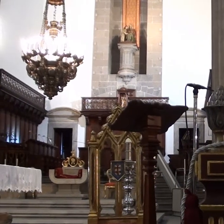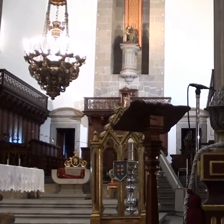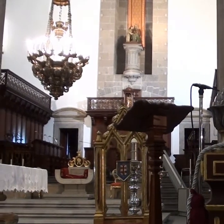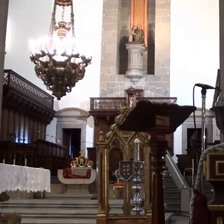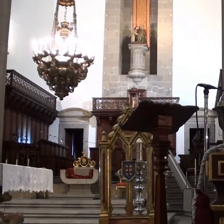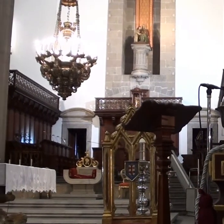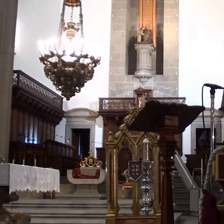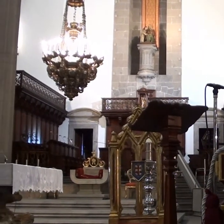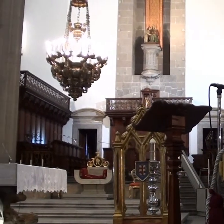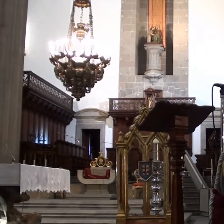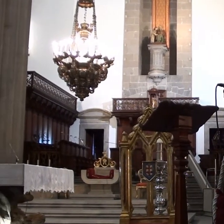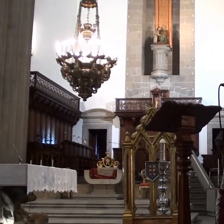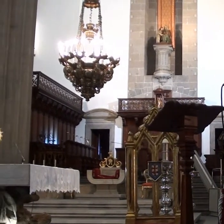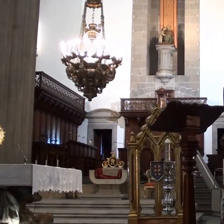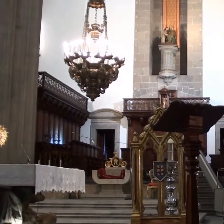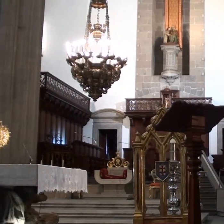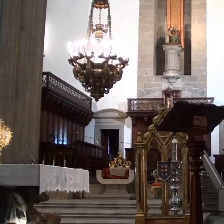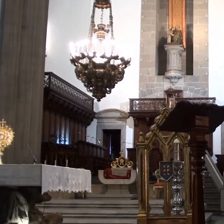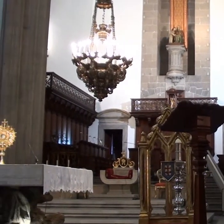por el poder de Dios